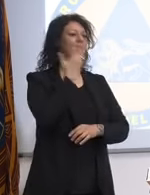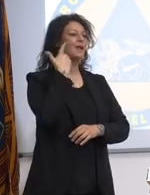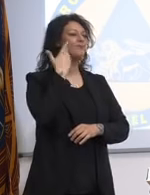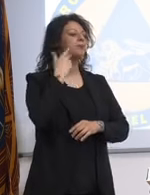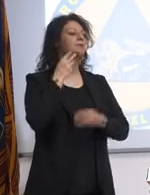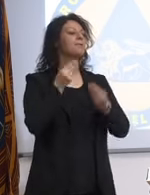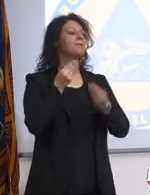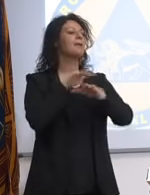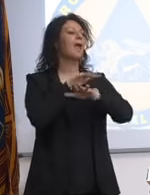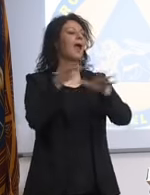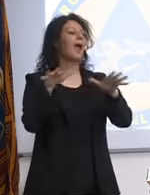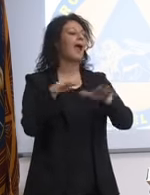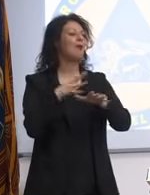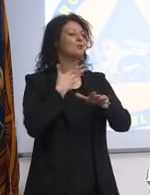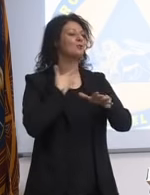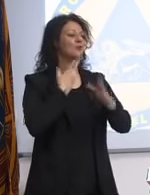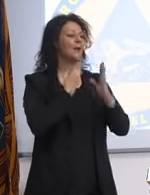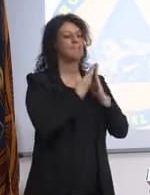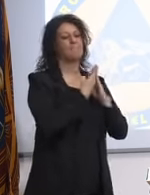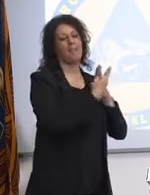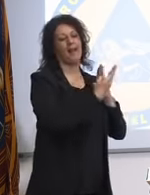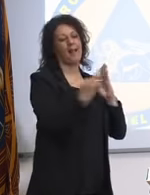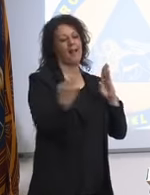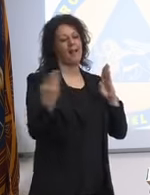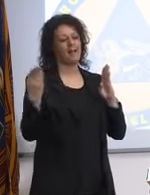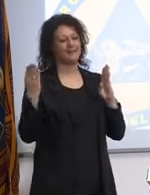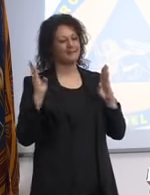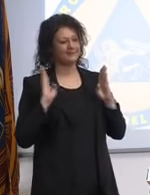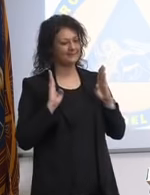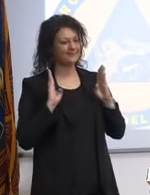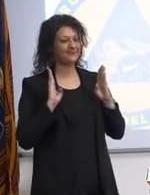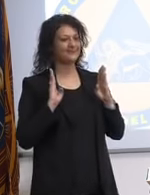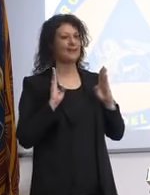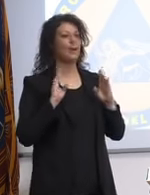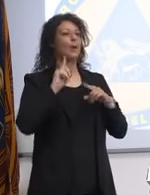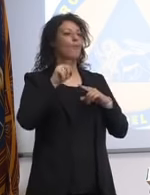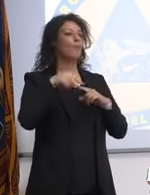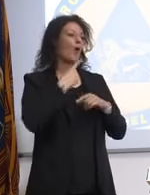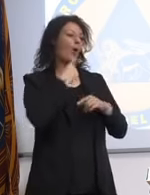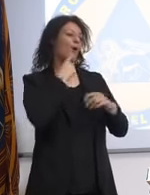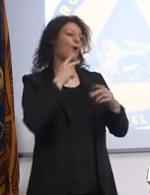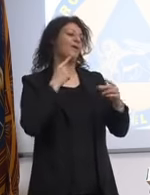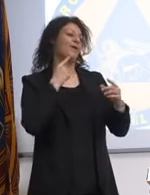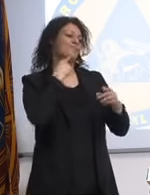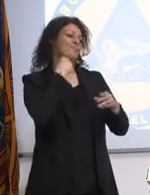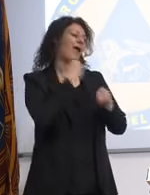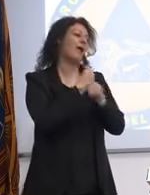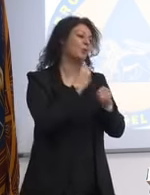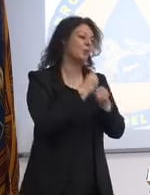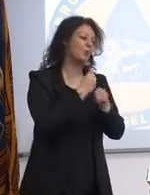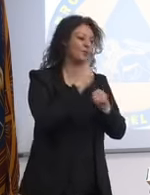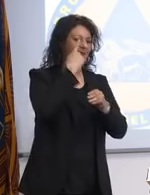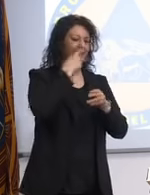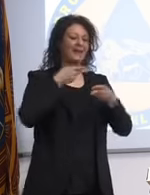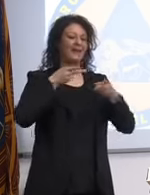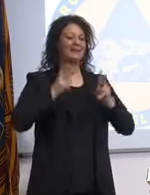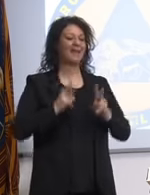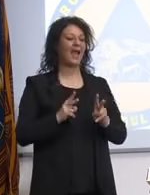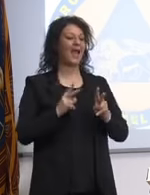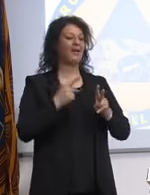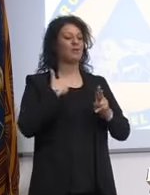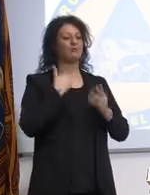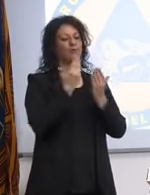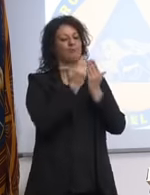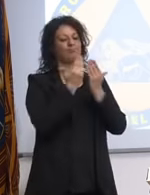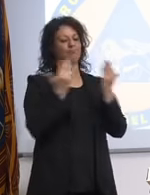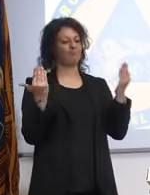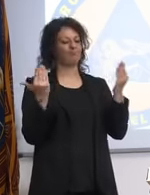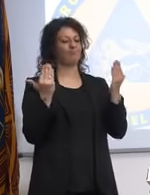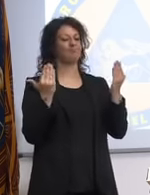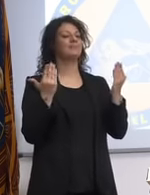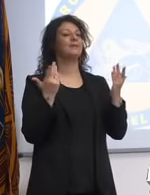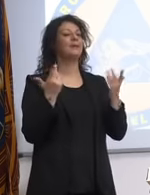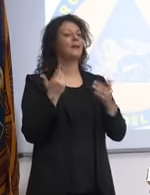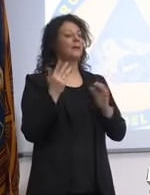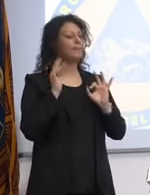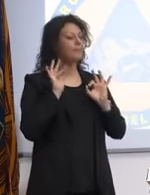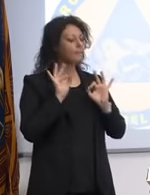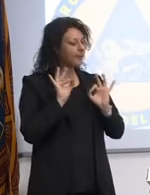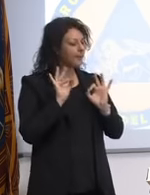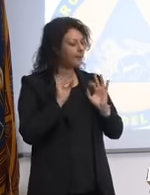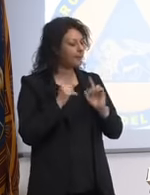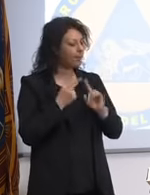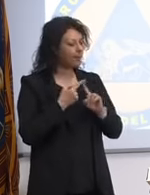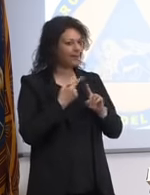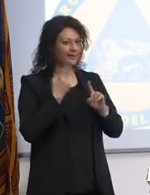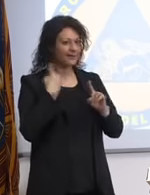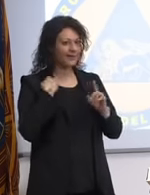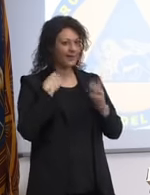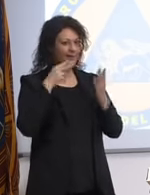famosi plexiglass, dopo avevamo dibattuto anche a tavola con Amoroso, con il Separé. Guardi, leggevo proprio di un'agenzia di ieri,